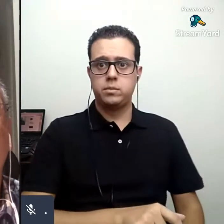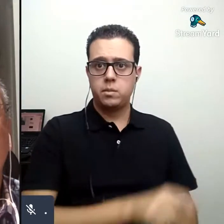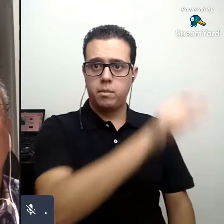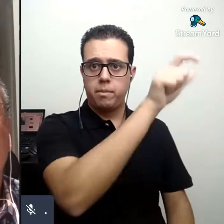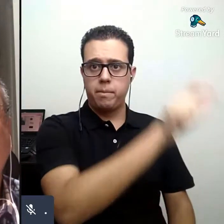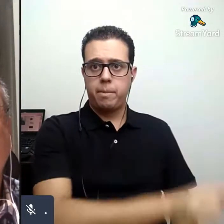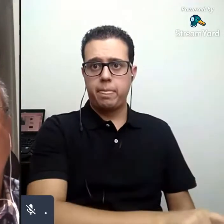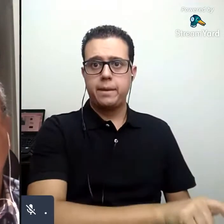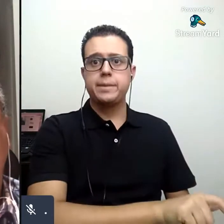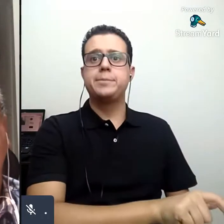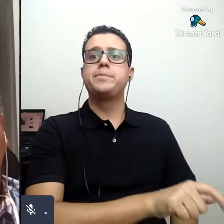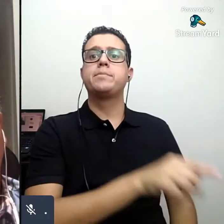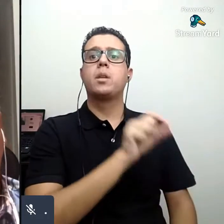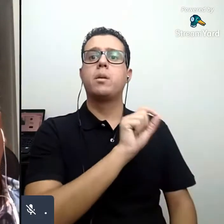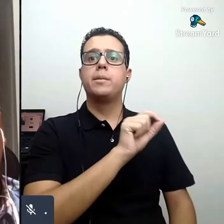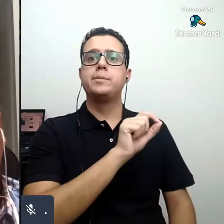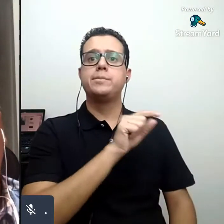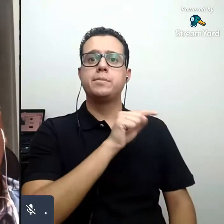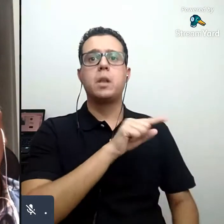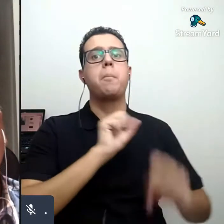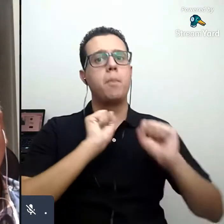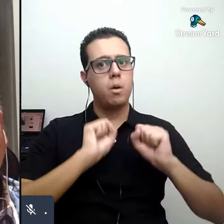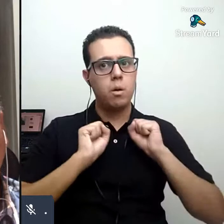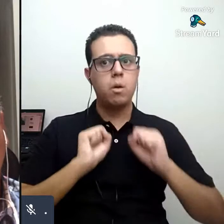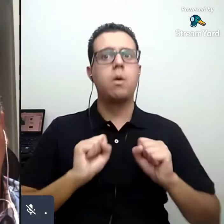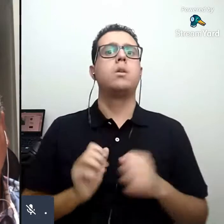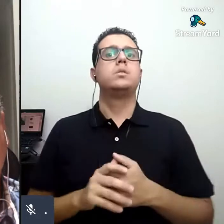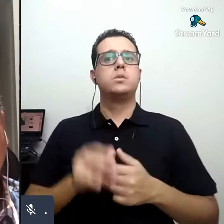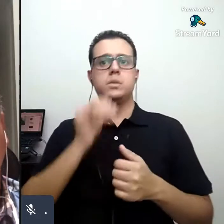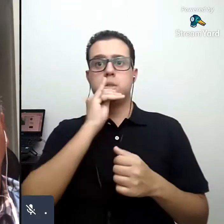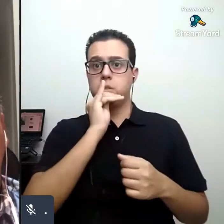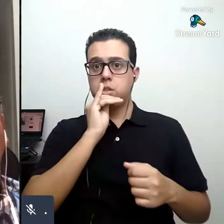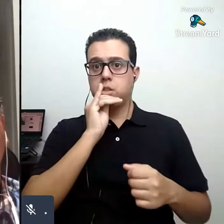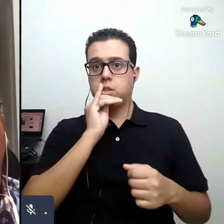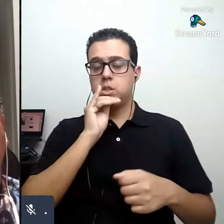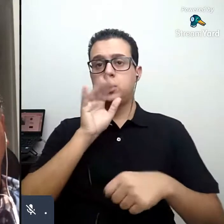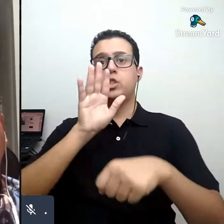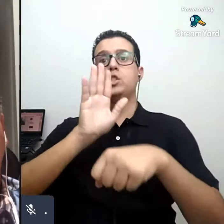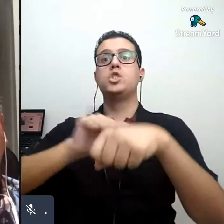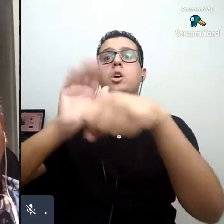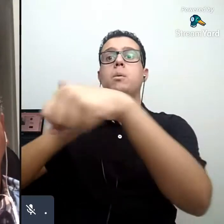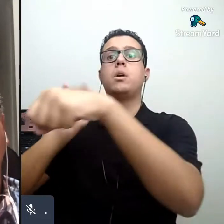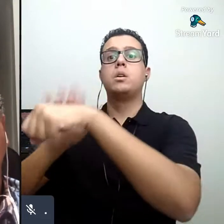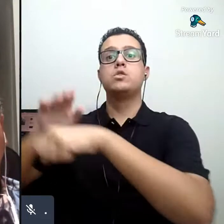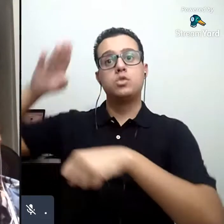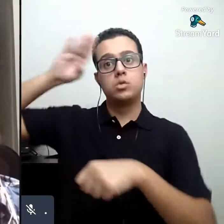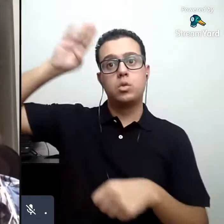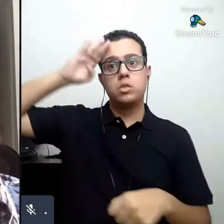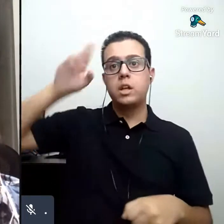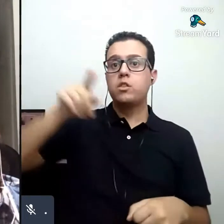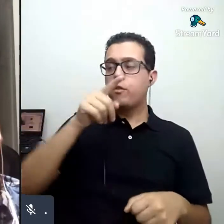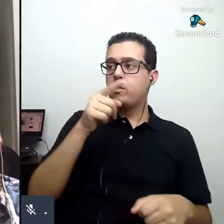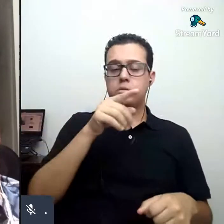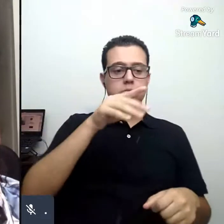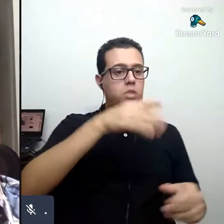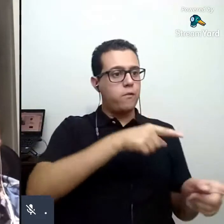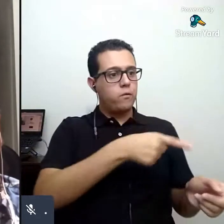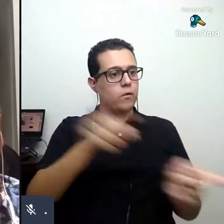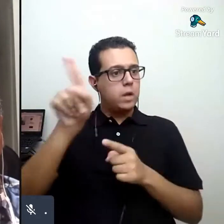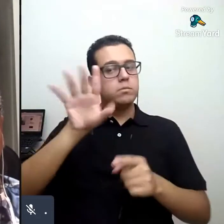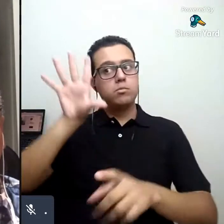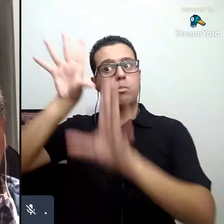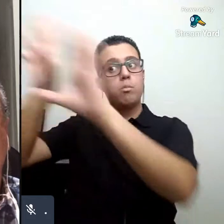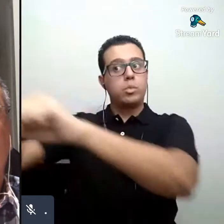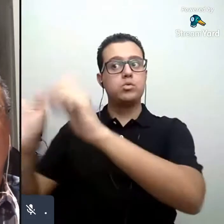com possibilidades. Ele poderia ter mandado alguns soldados irem lá e buscar Jesus para cuidar do filho